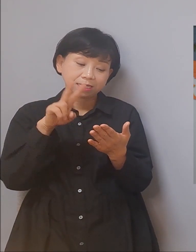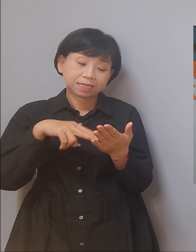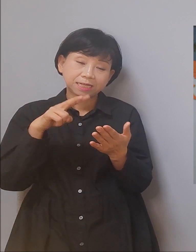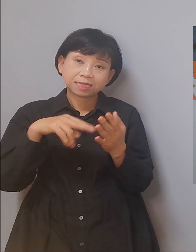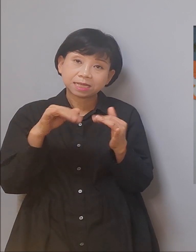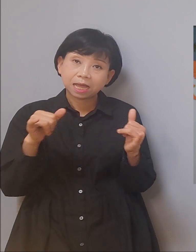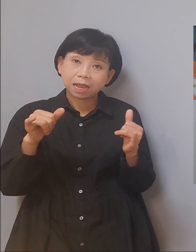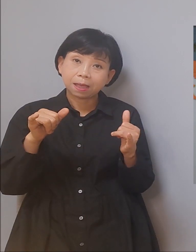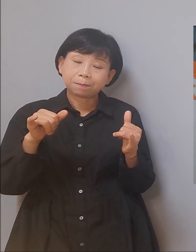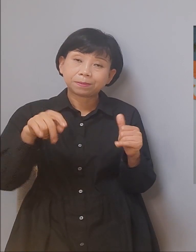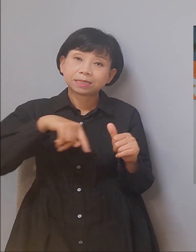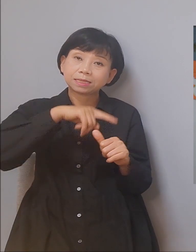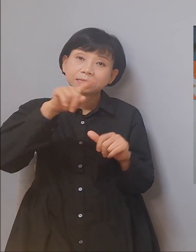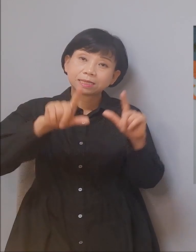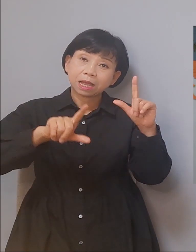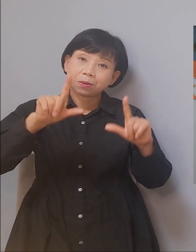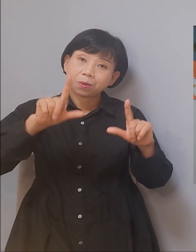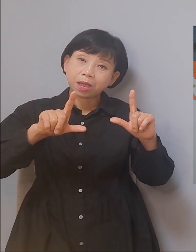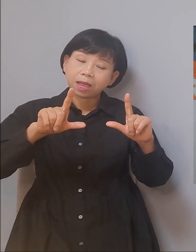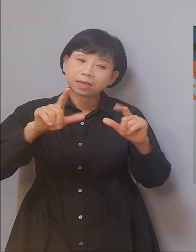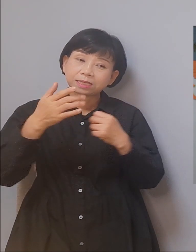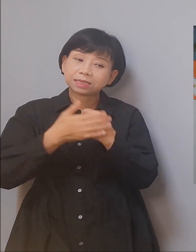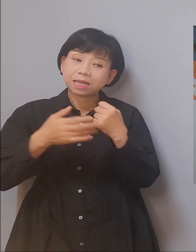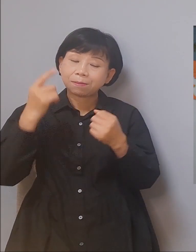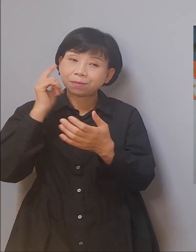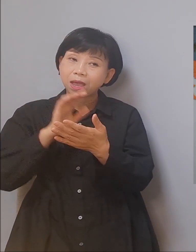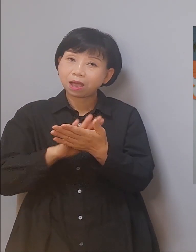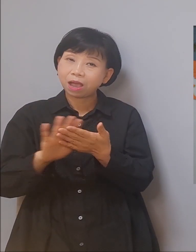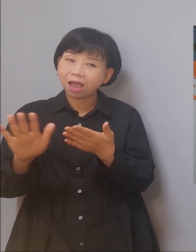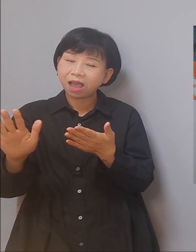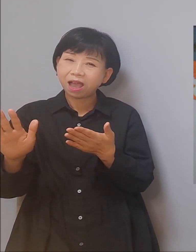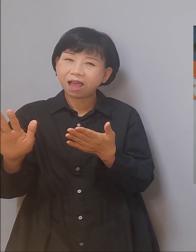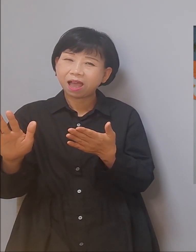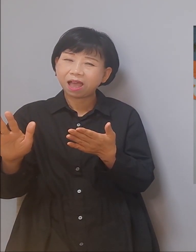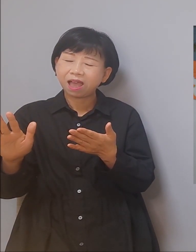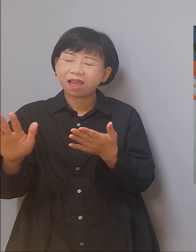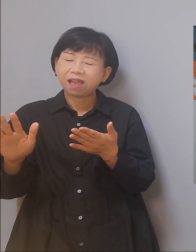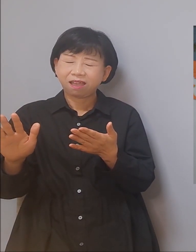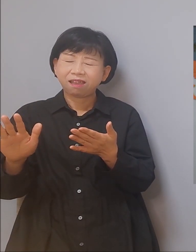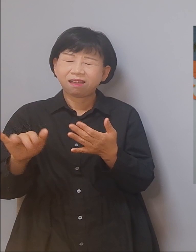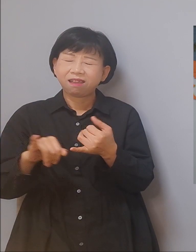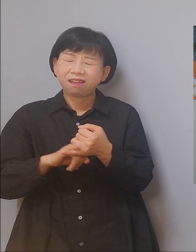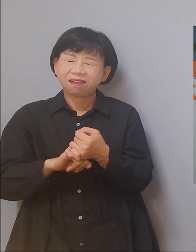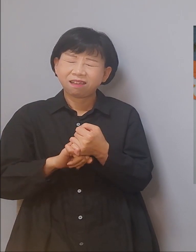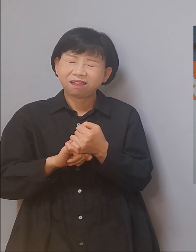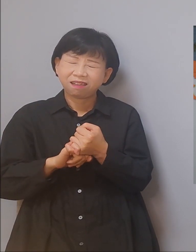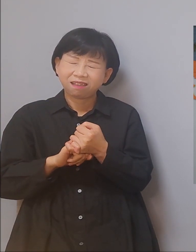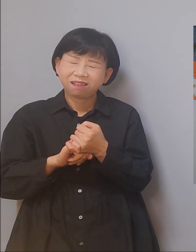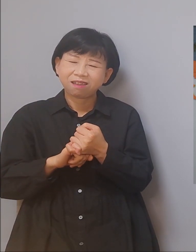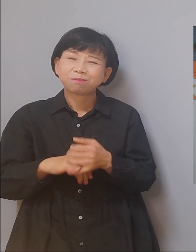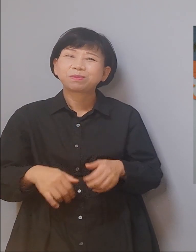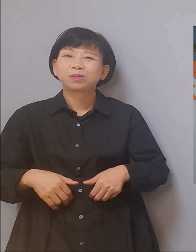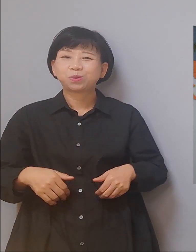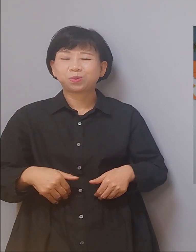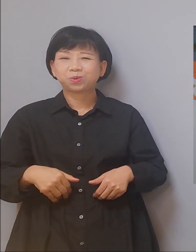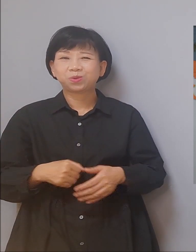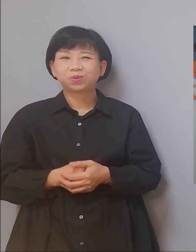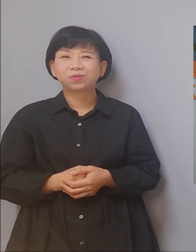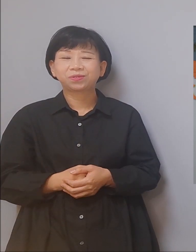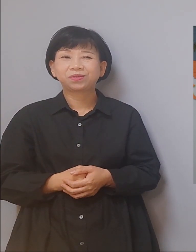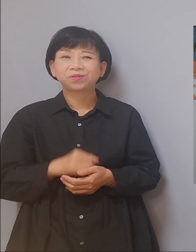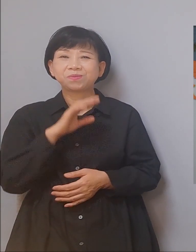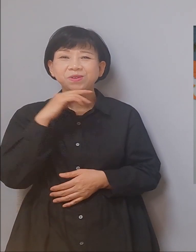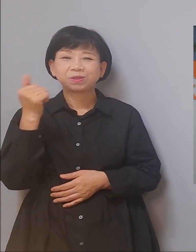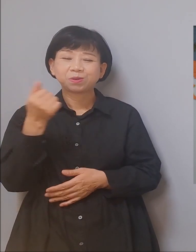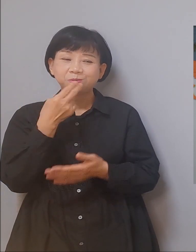사람들의 상황은 사실 은혜와 평강이 너무나도 간절히 필요한 상태였거든요. 베드로가 편지를